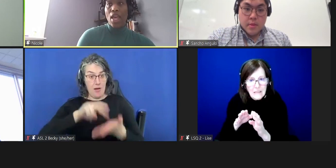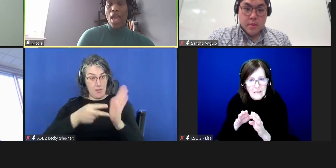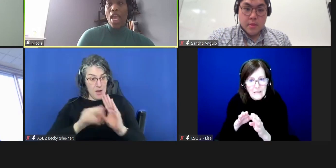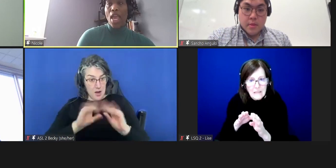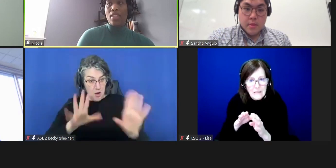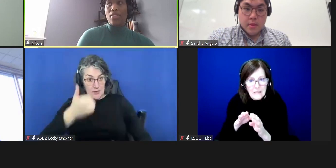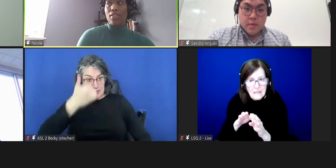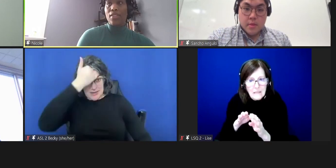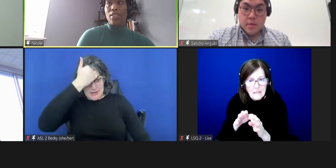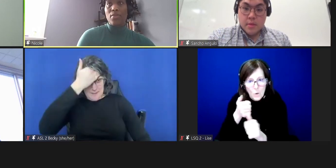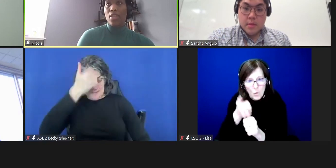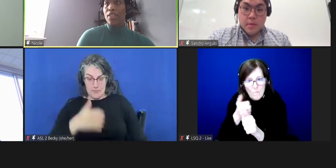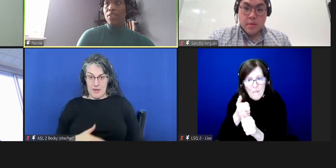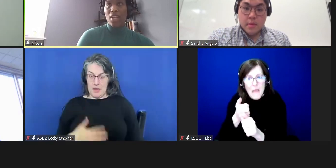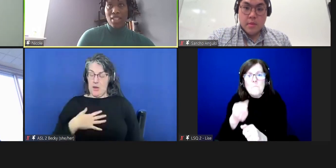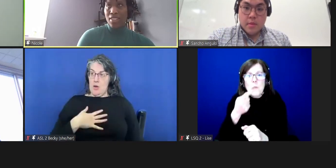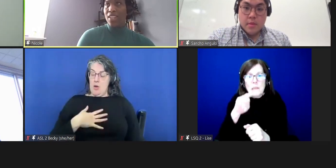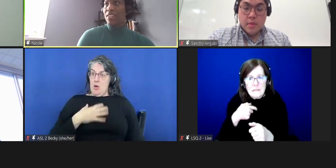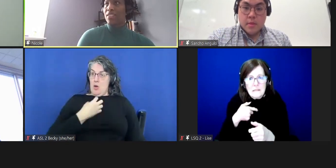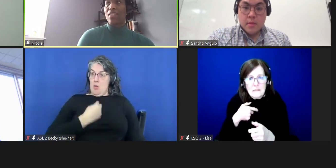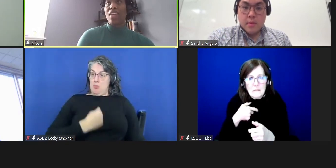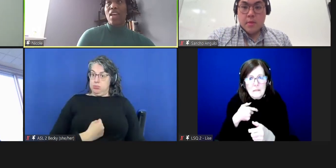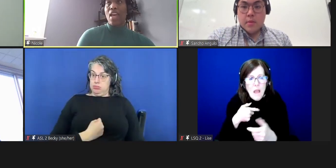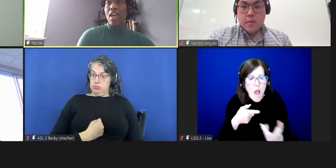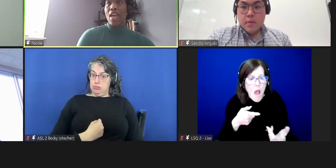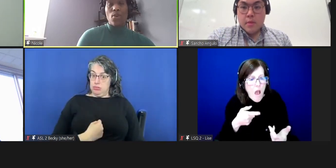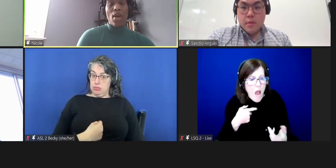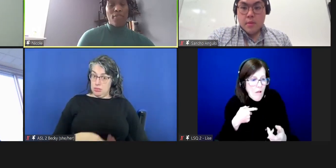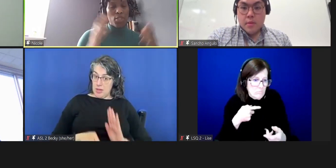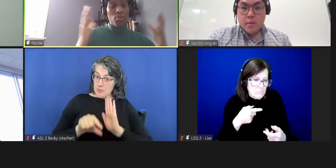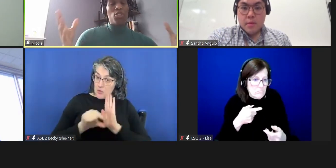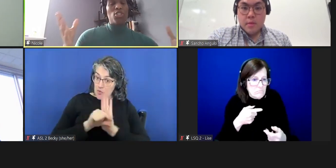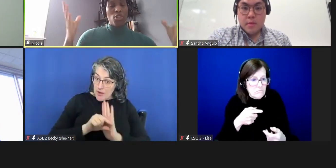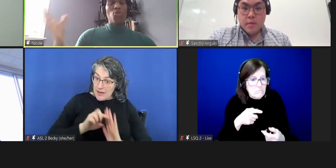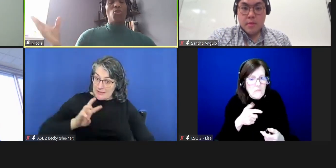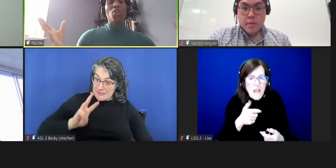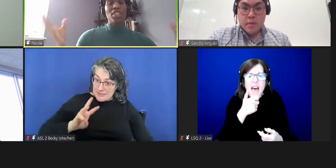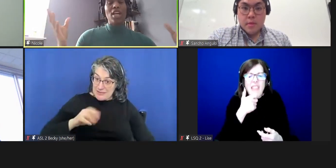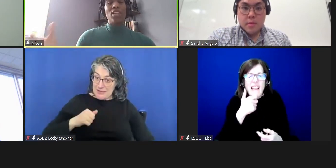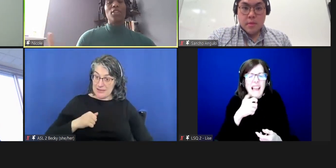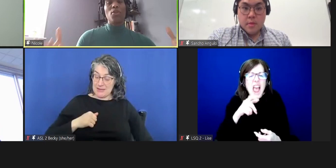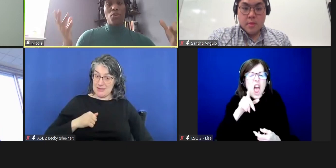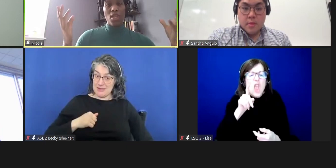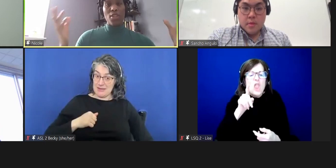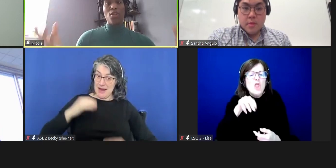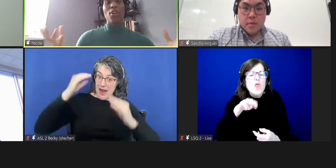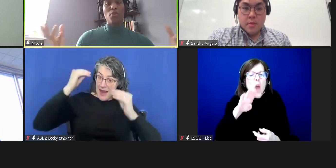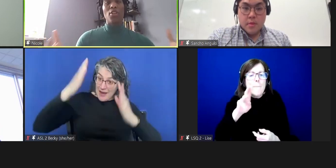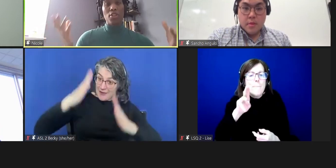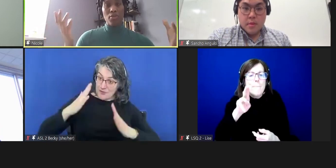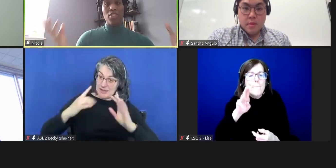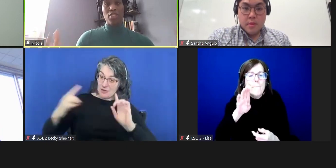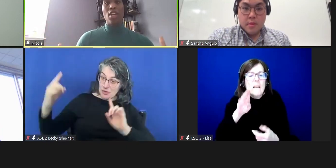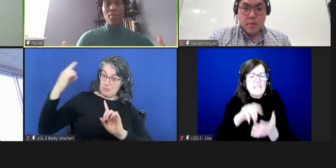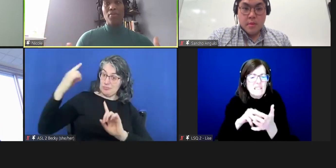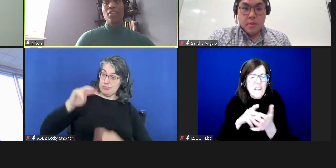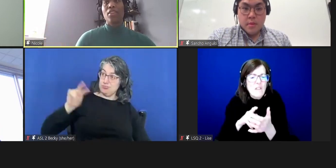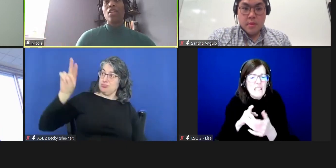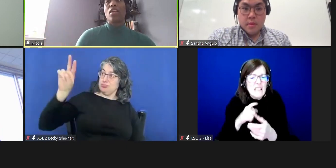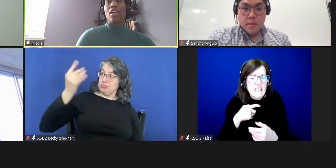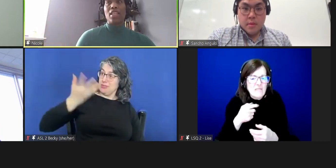L'enseignant lui-même m'a dit, ah bon, en anglais, he's dumb, c'est-à-dire, bon, il est muet. Non, c'est ni muet ni